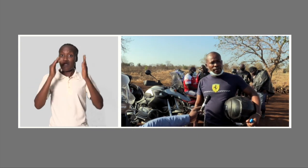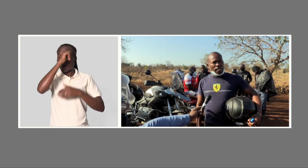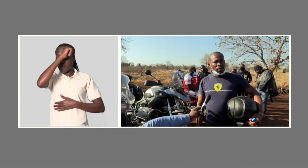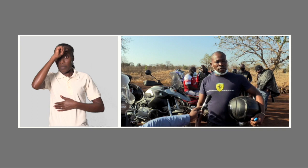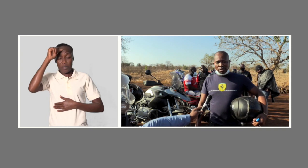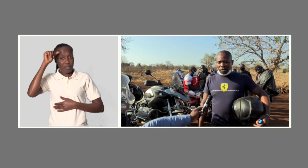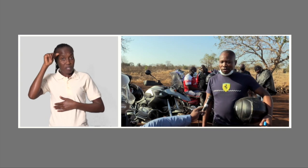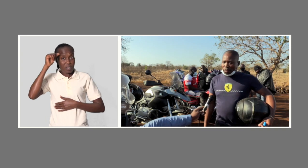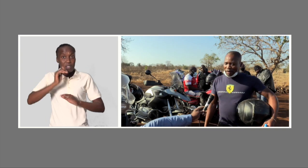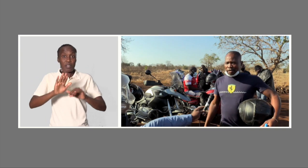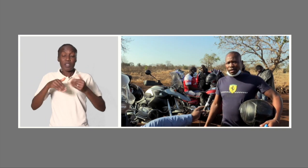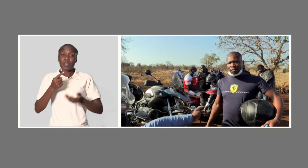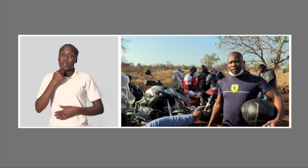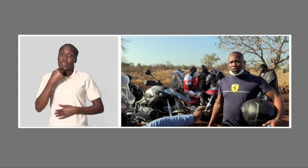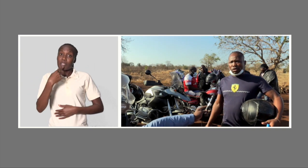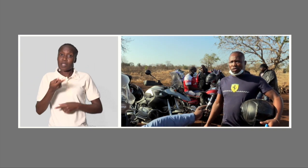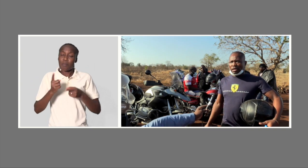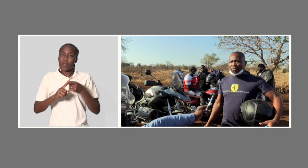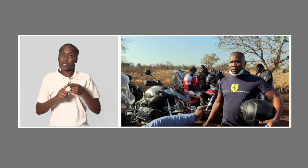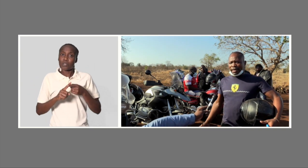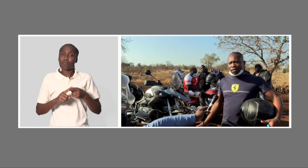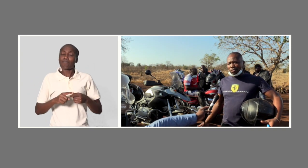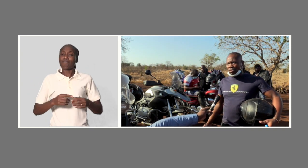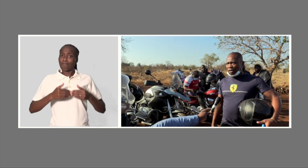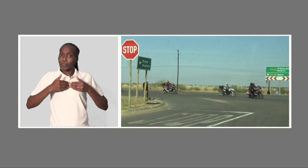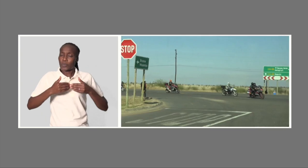podem. E para dizer mais uma coisa, que